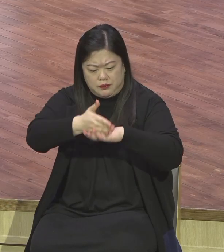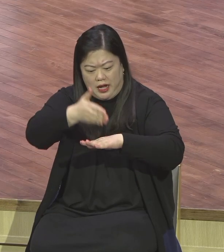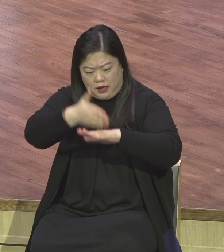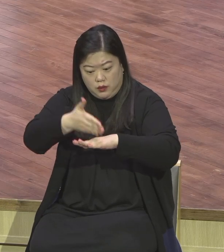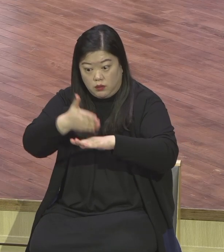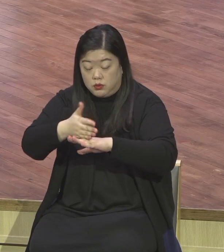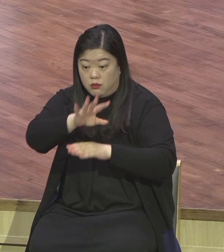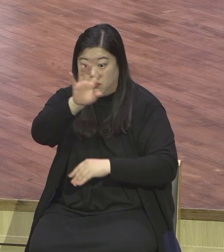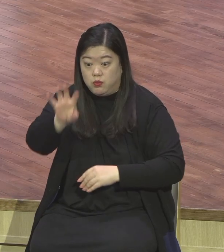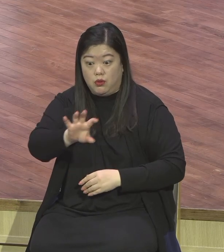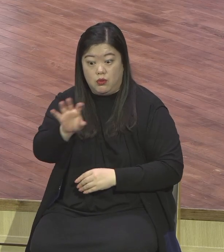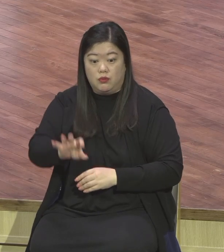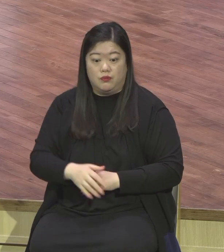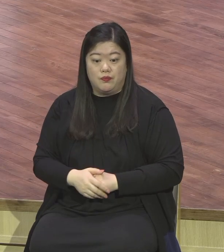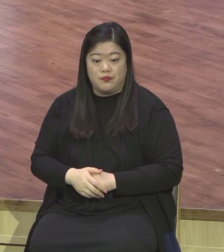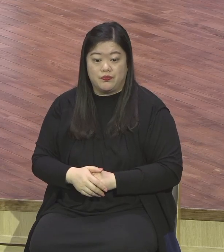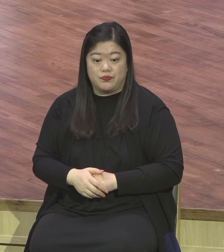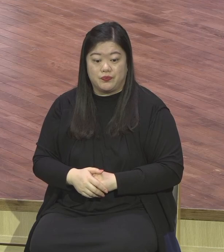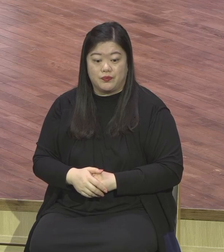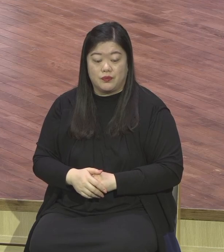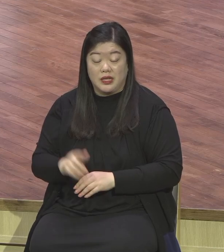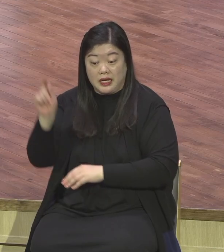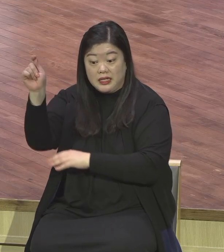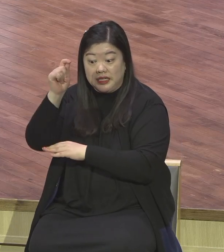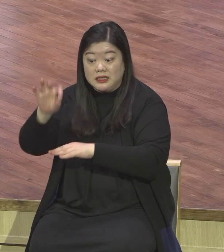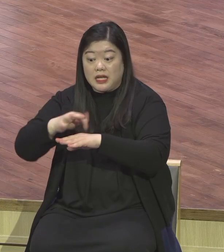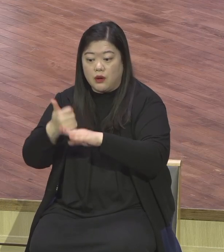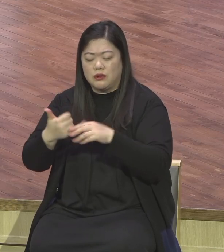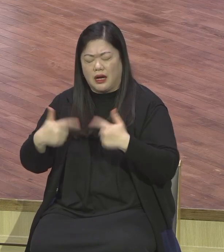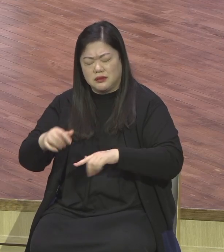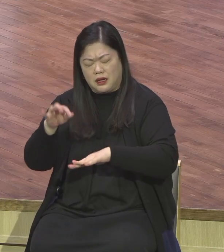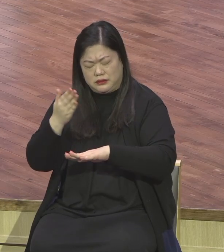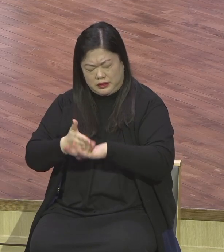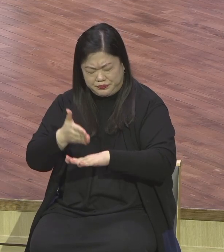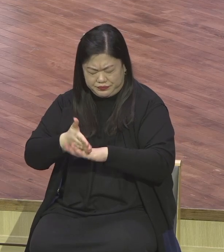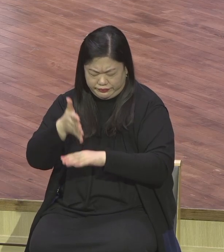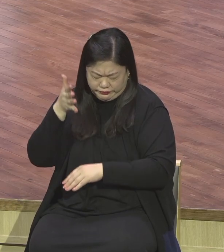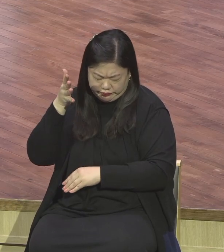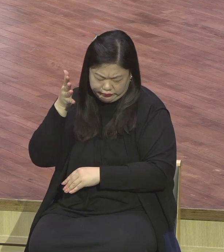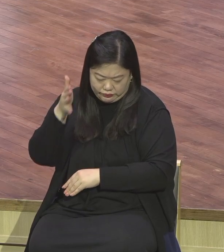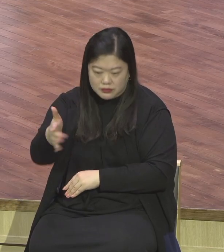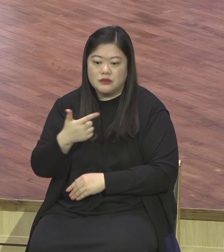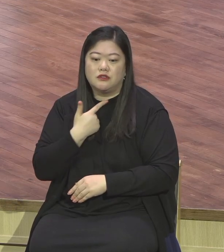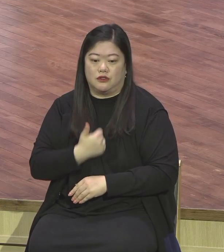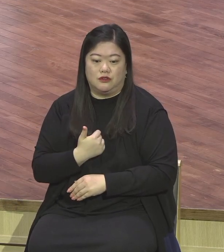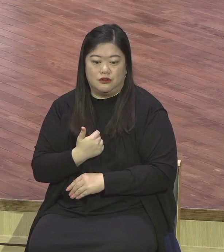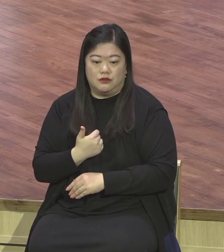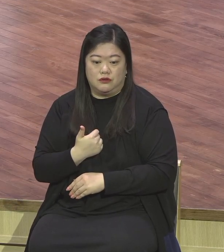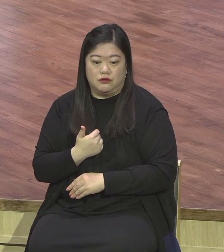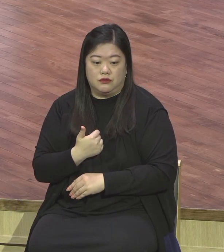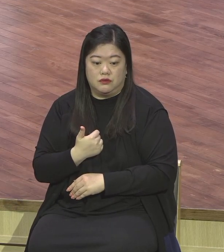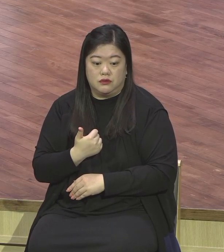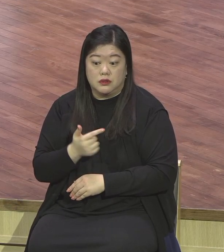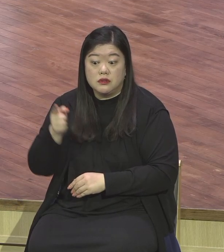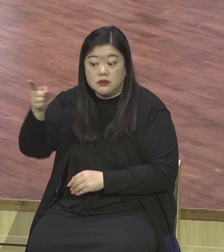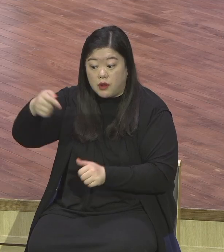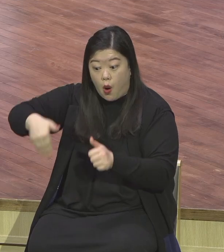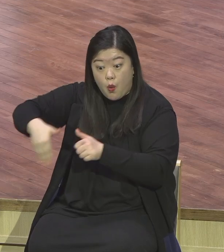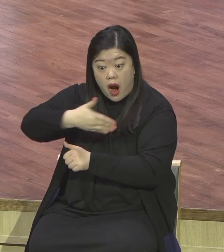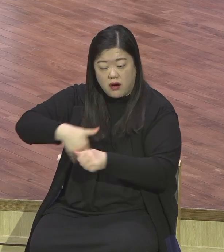따윗은 건드리기만 하면 감사가 튀어나와 그 정도였어요 환경이 좋았을 때나